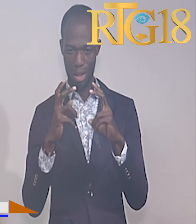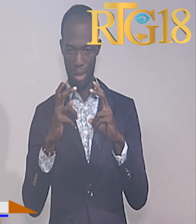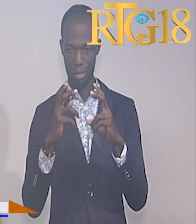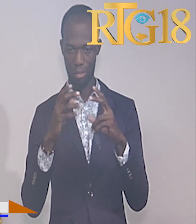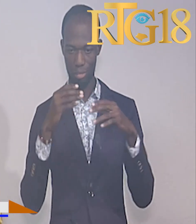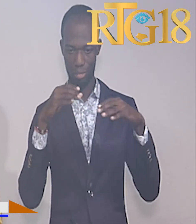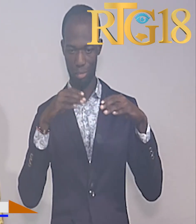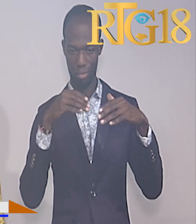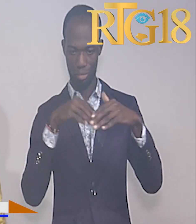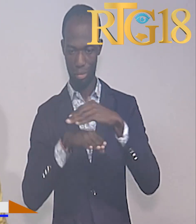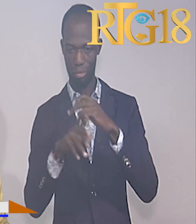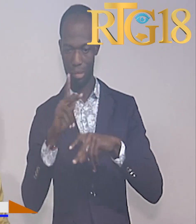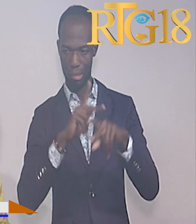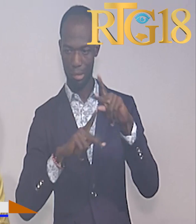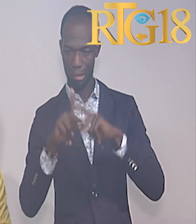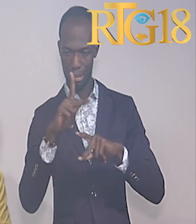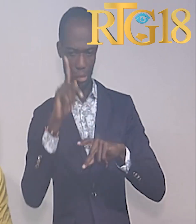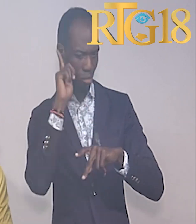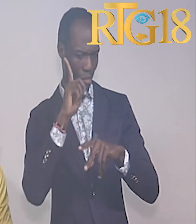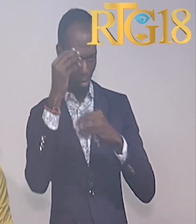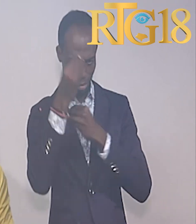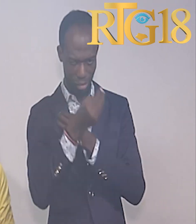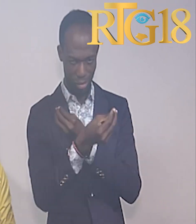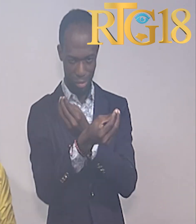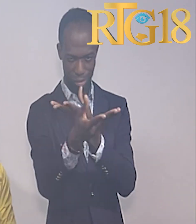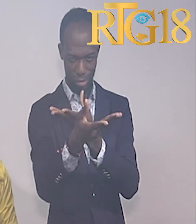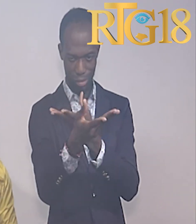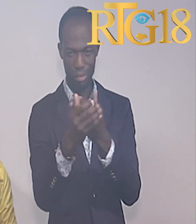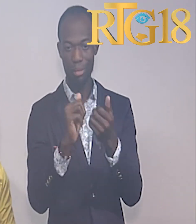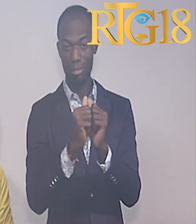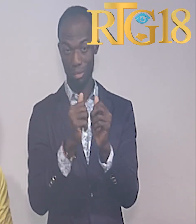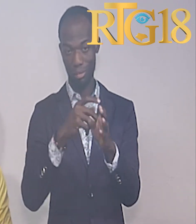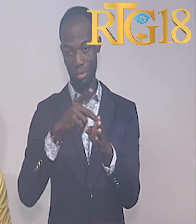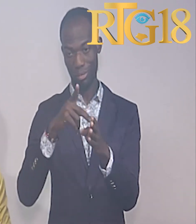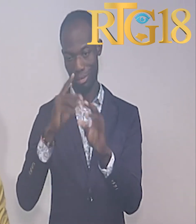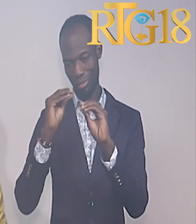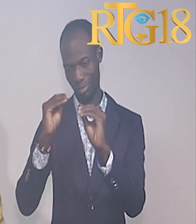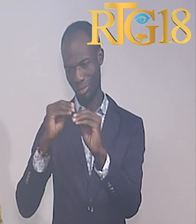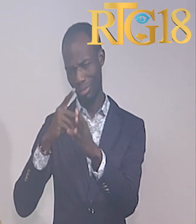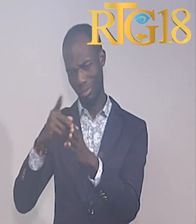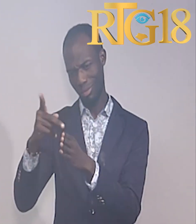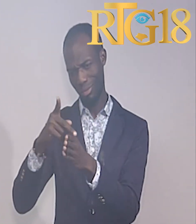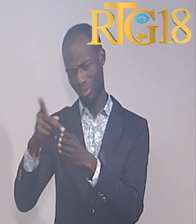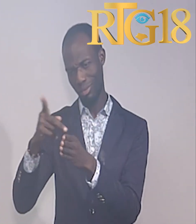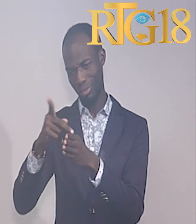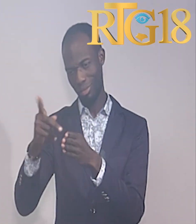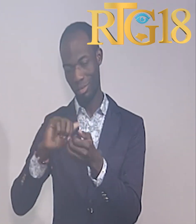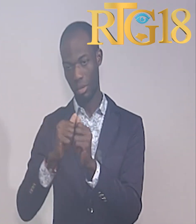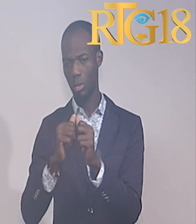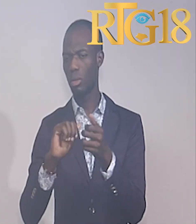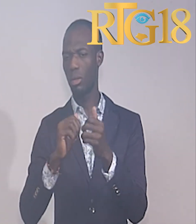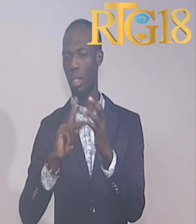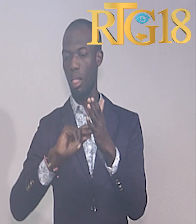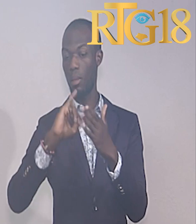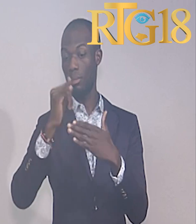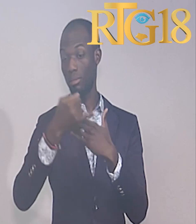personnes sourdes à l'information et la formation professionnelle ». En fait, c'est un